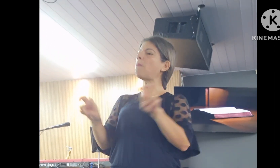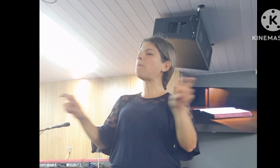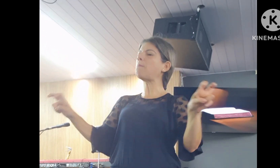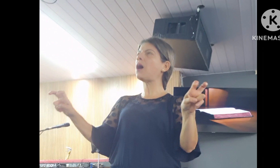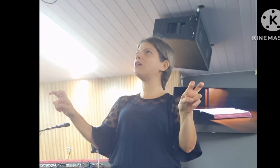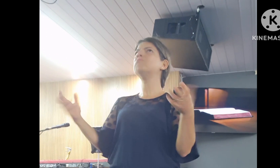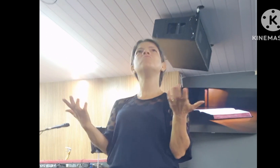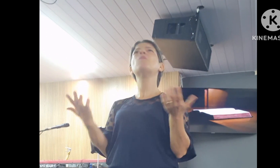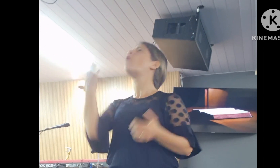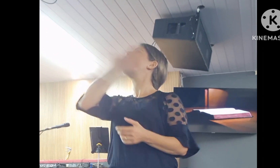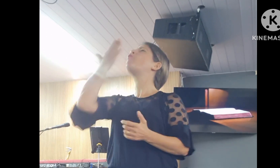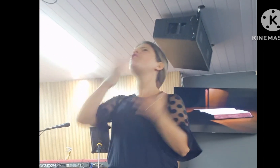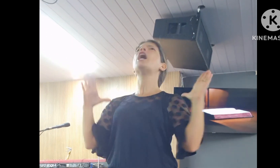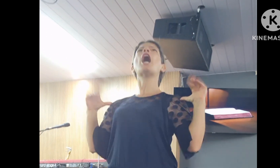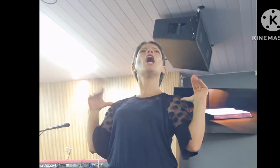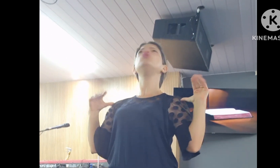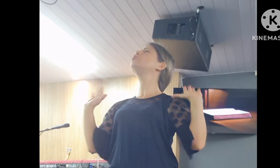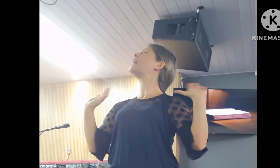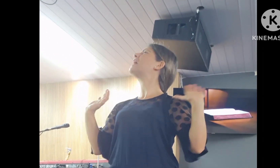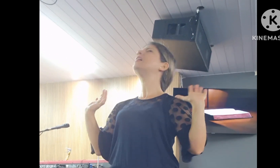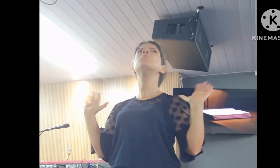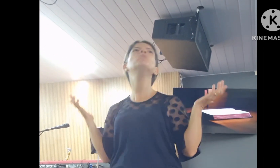Eu não vi anjo, eu não vi nada.